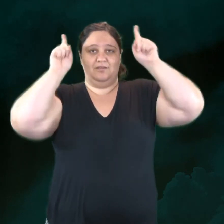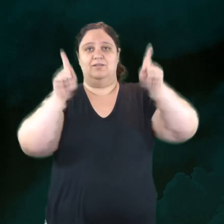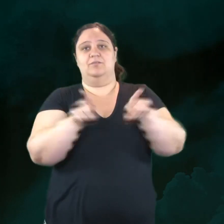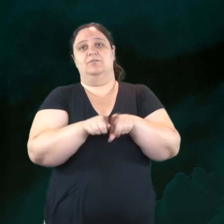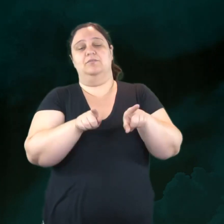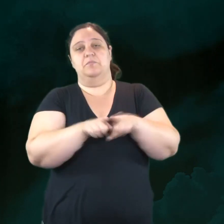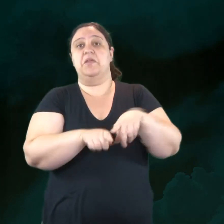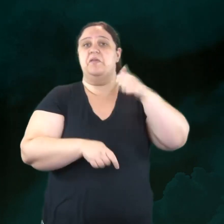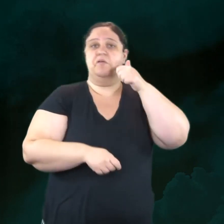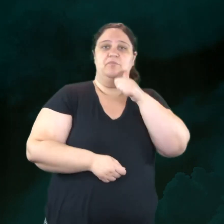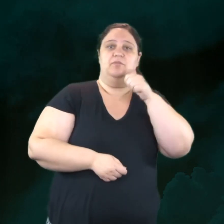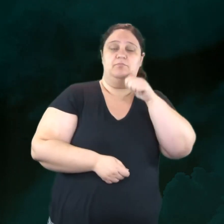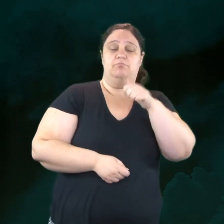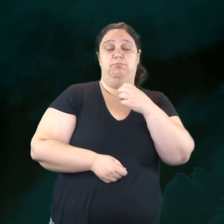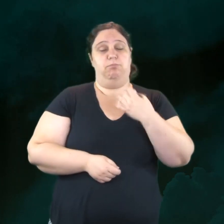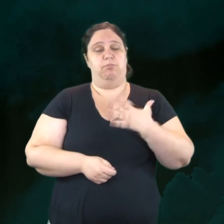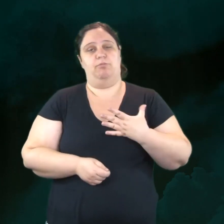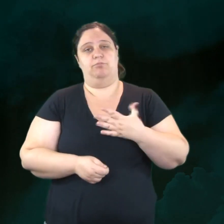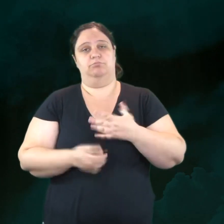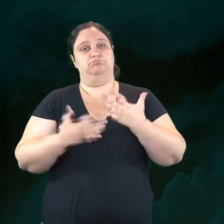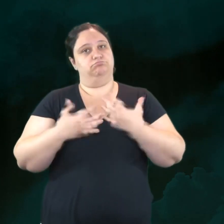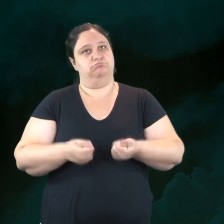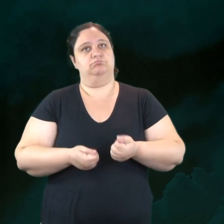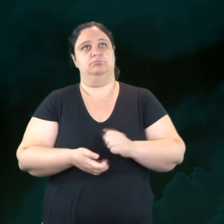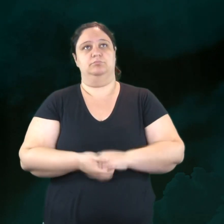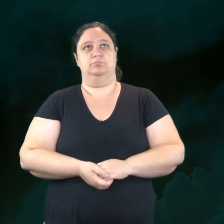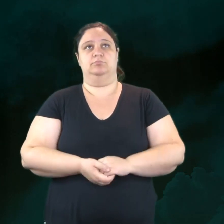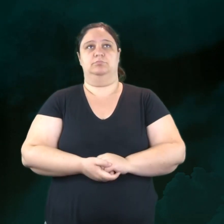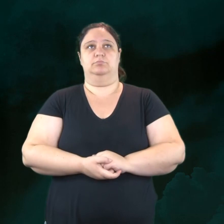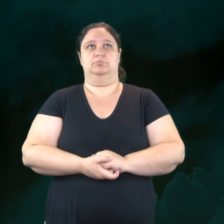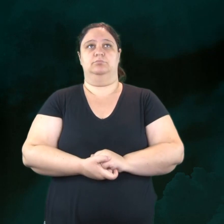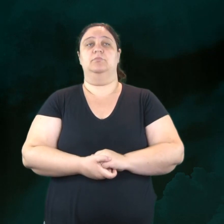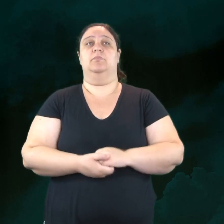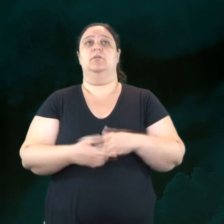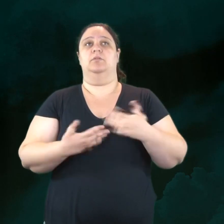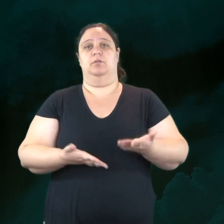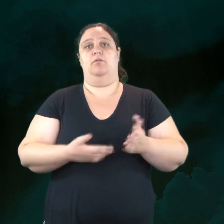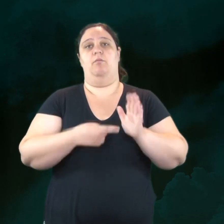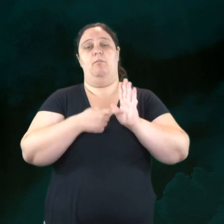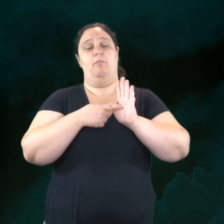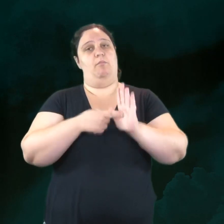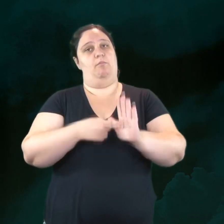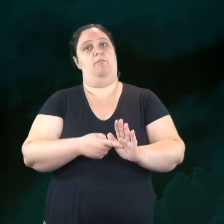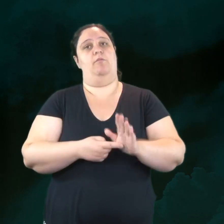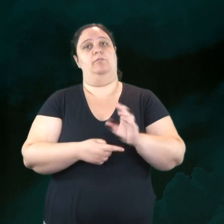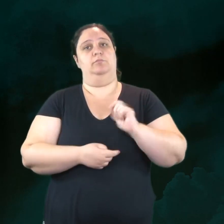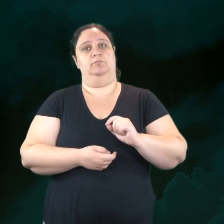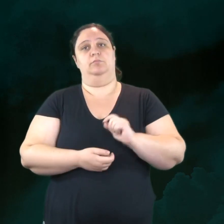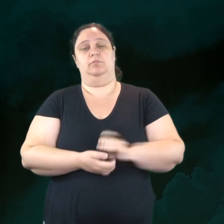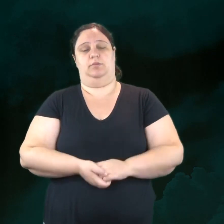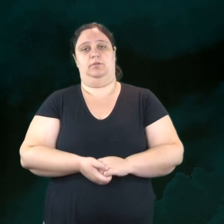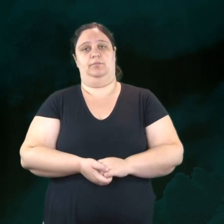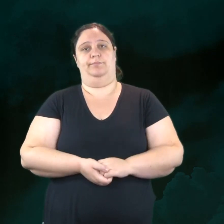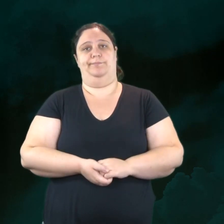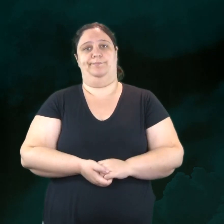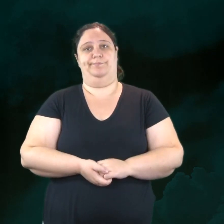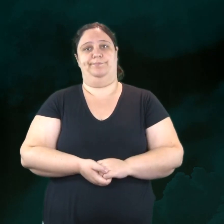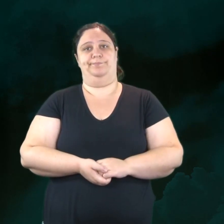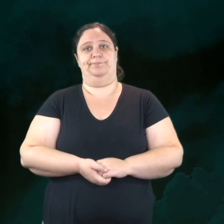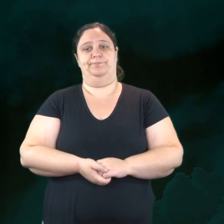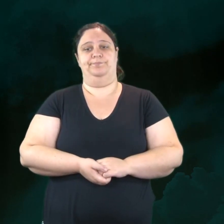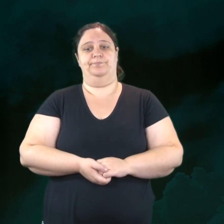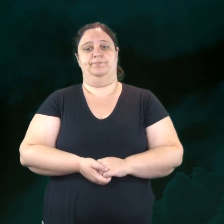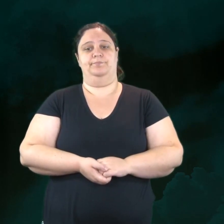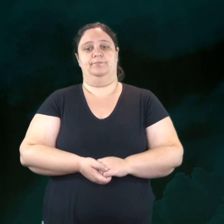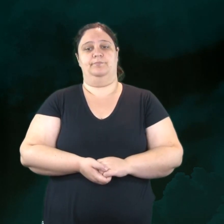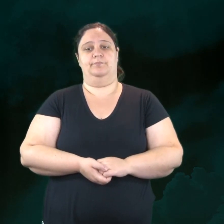mulheres. Aqui fala claramente que os componentes,